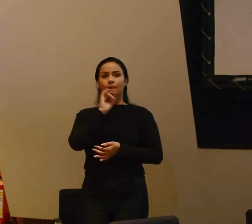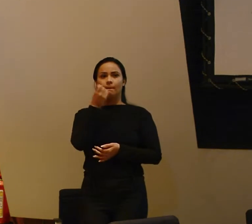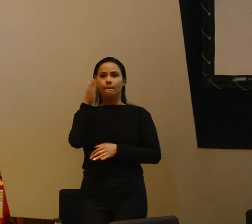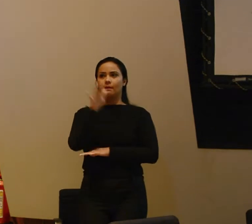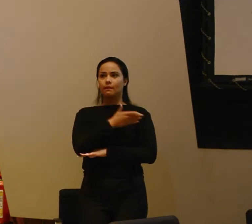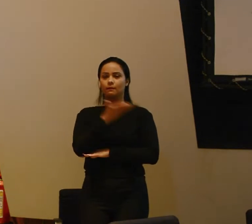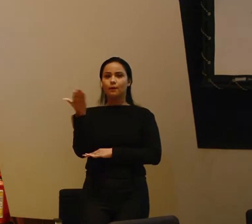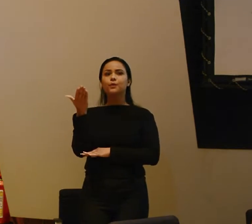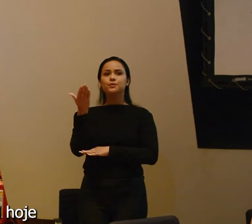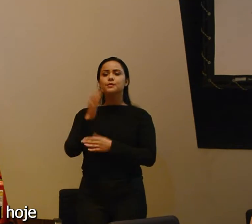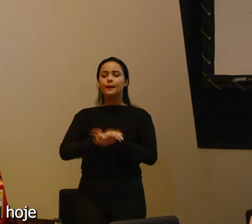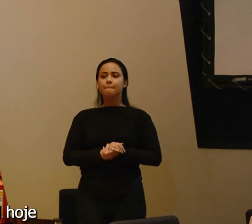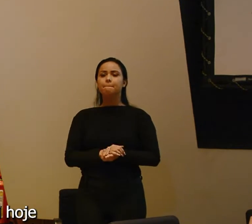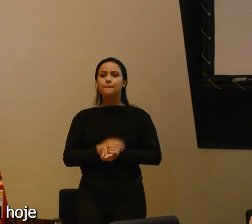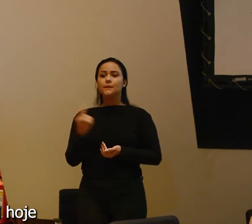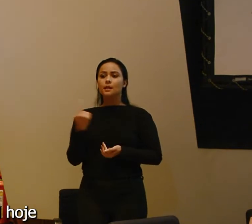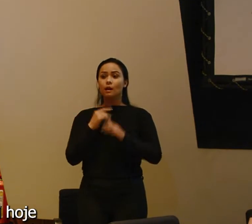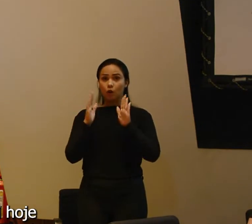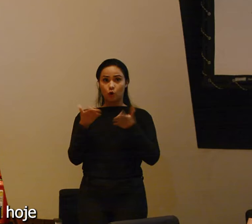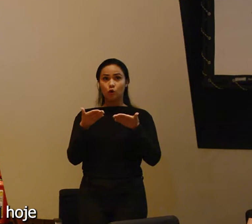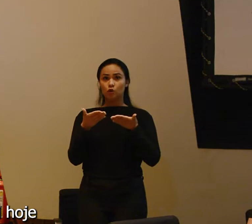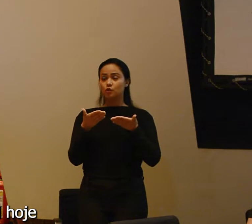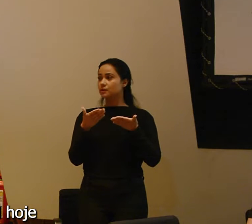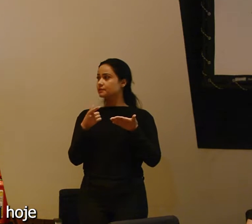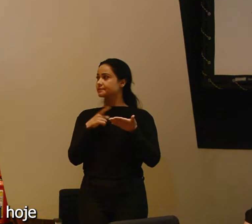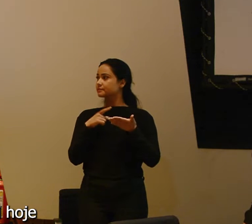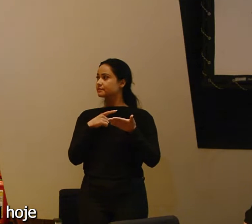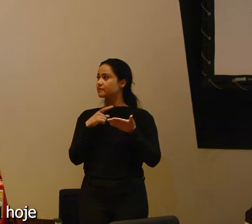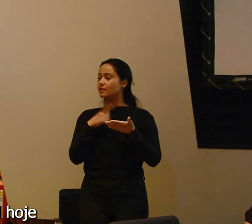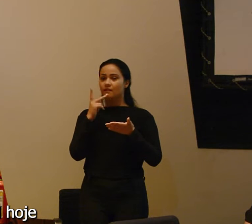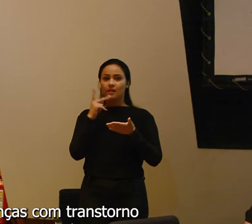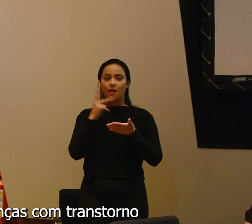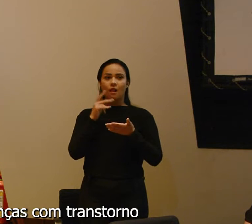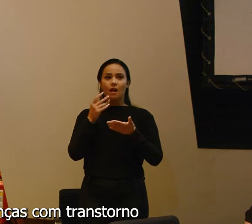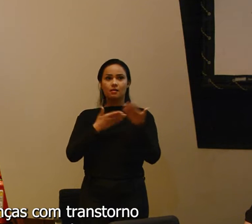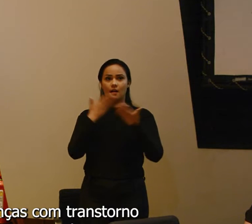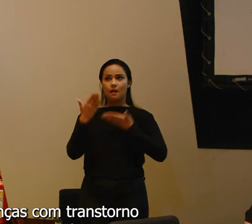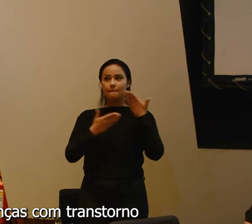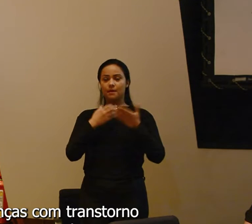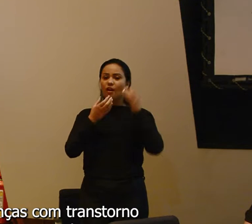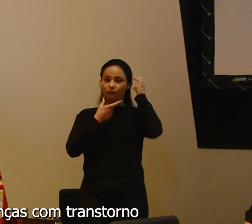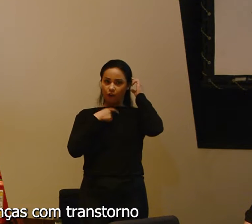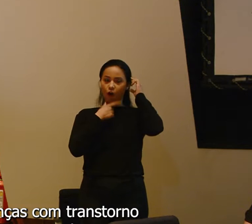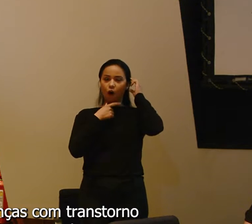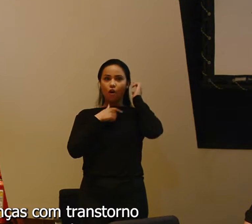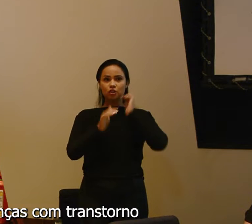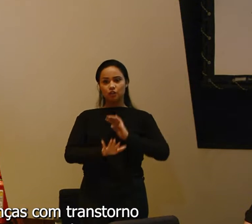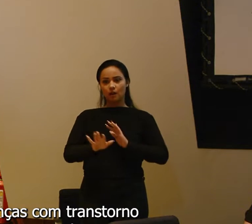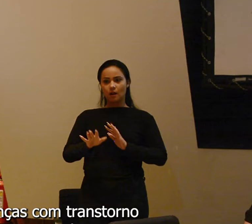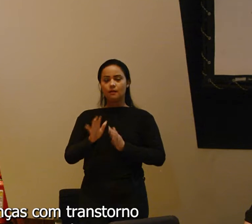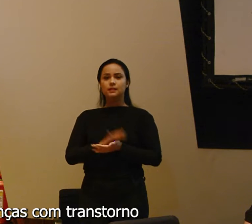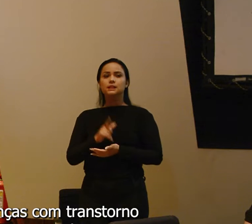tarde a todos. Eu recebi hoje a incumbência de falar sobre a terapia fonoaudiológica de crianças